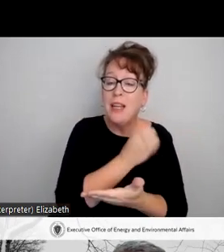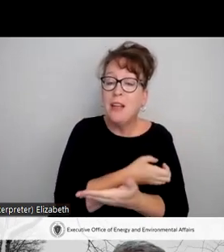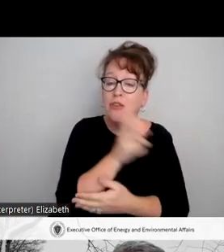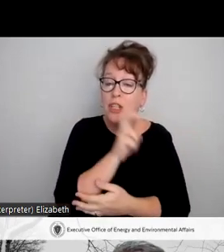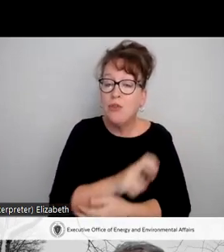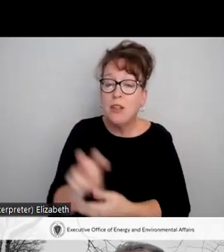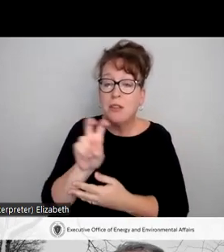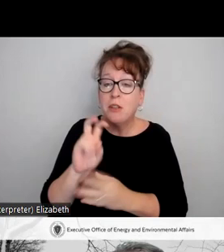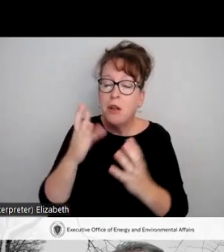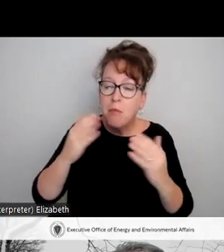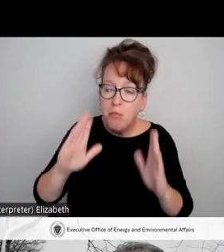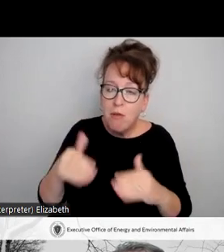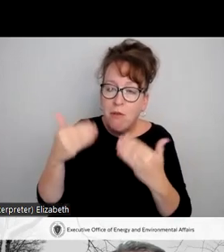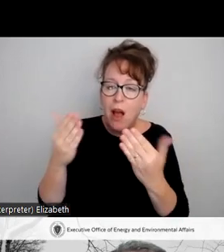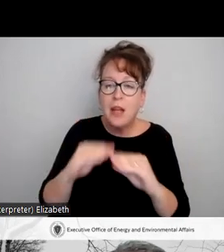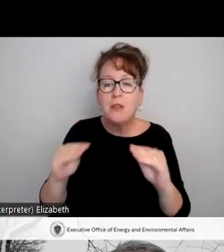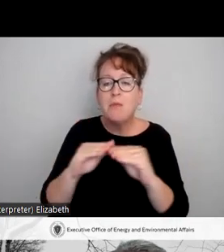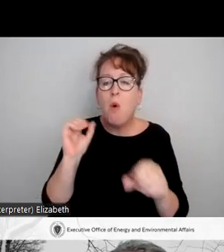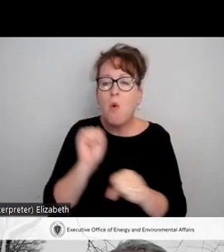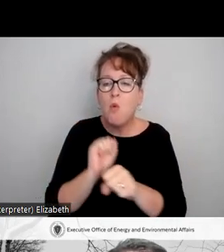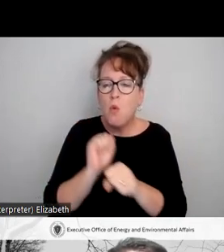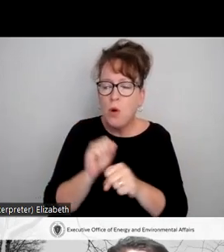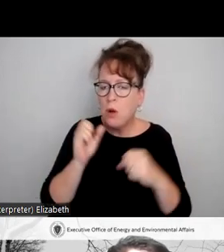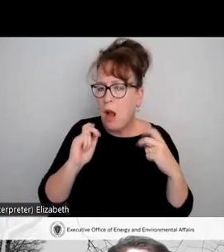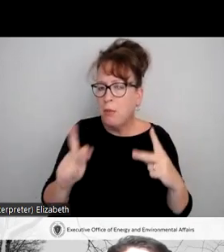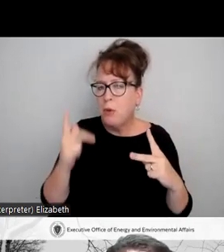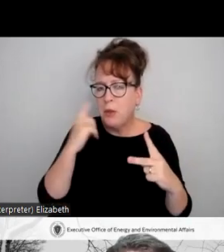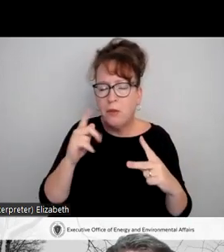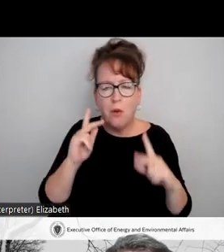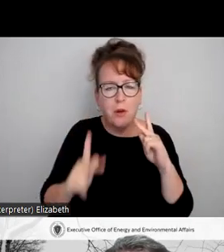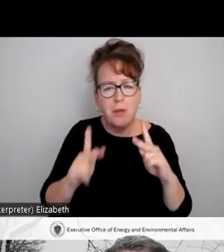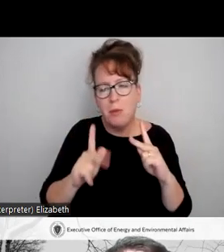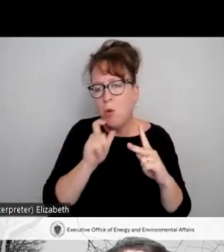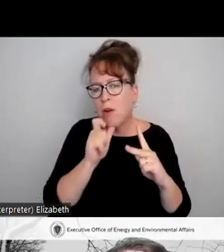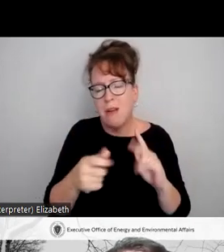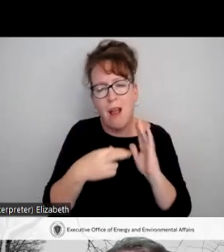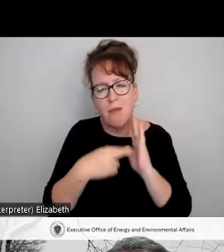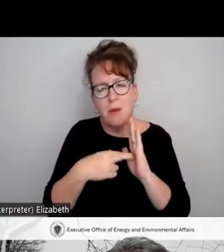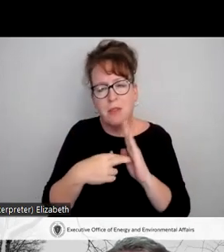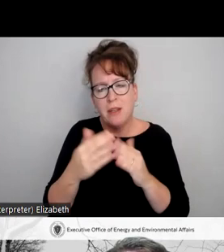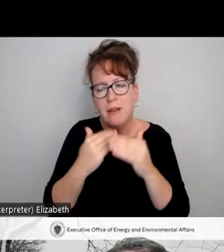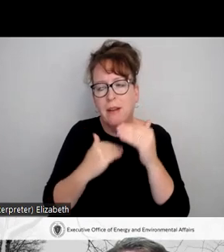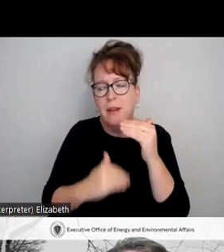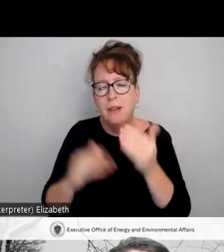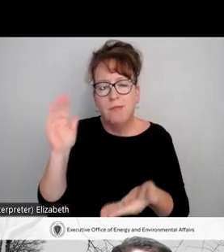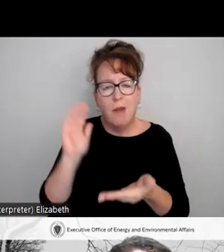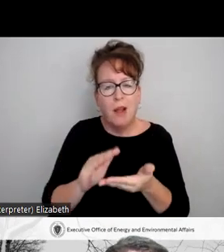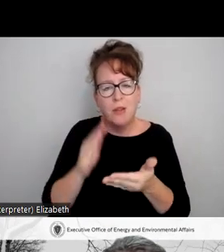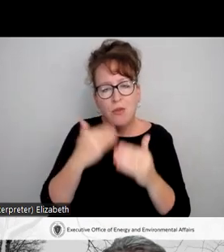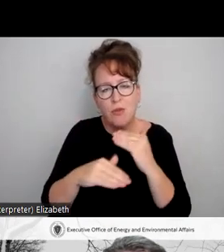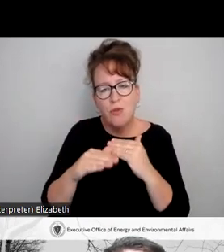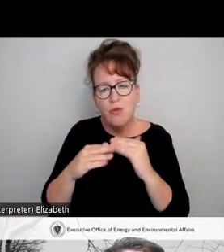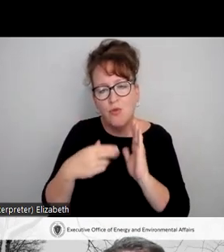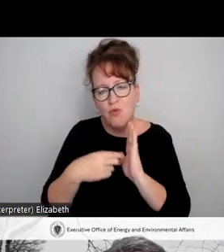Y de eh metalurgia eh Para que asegurarnos